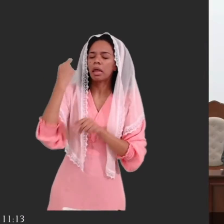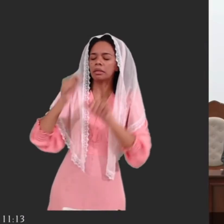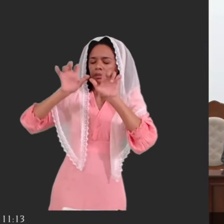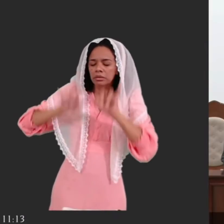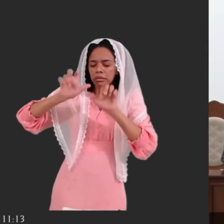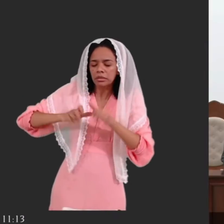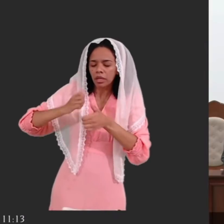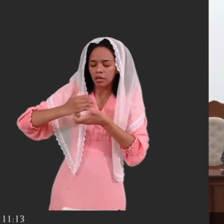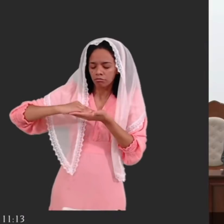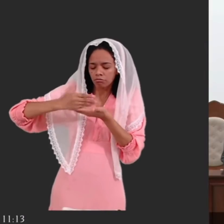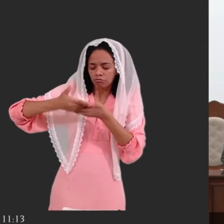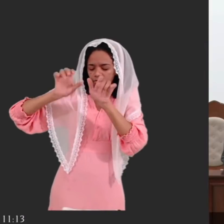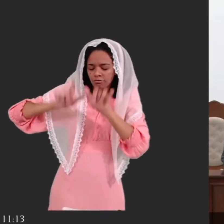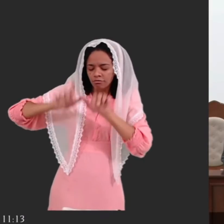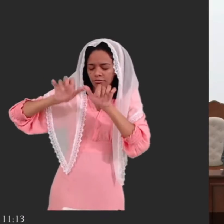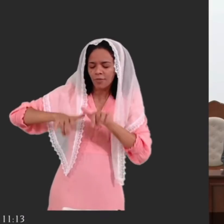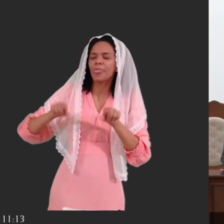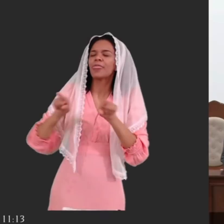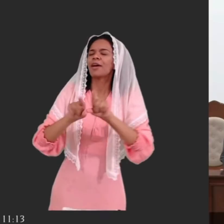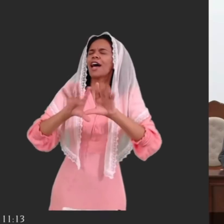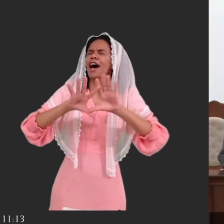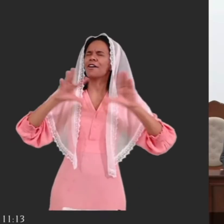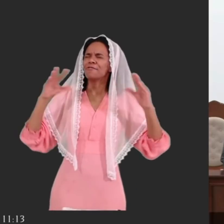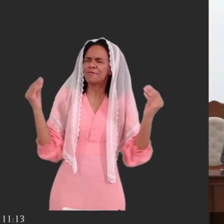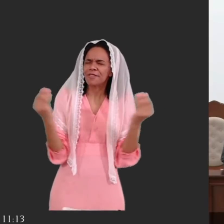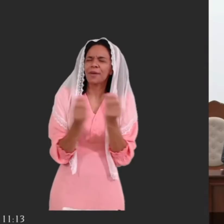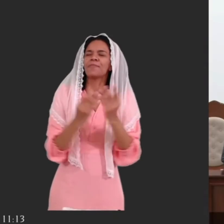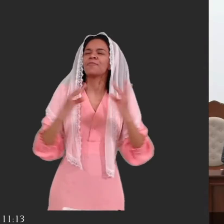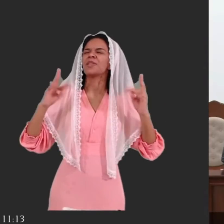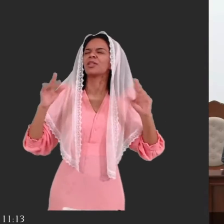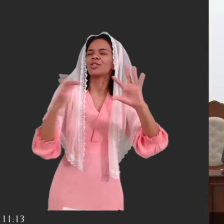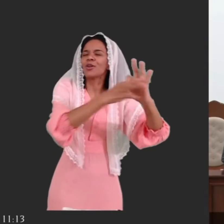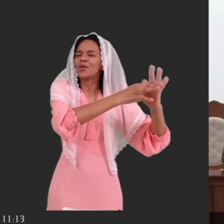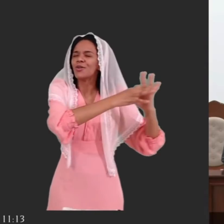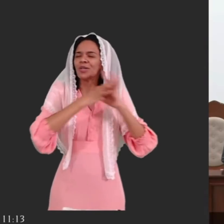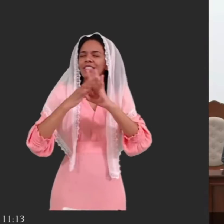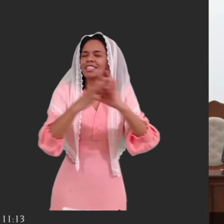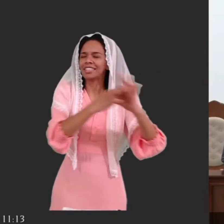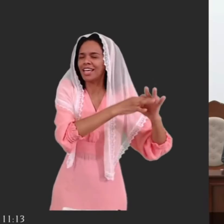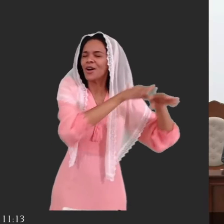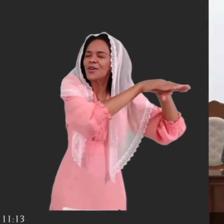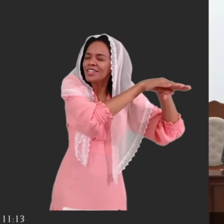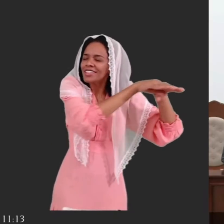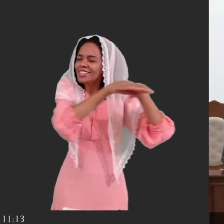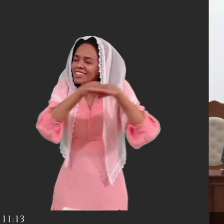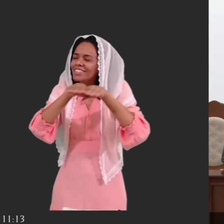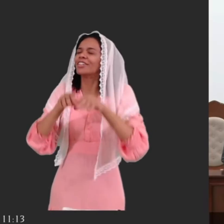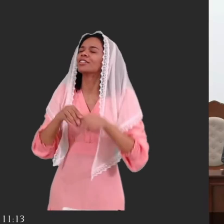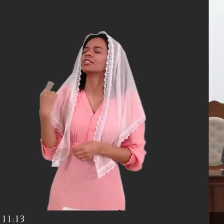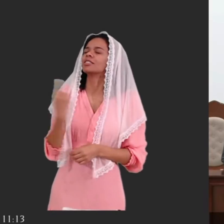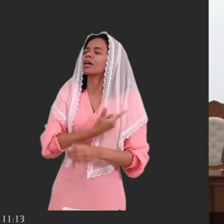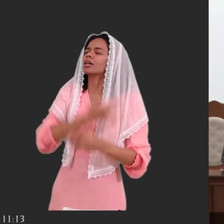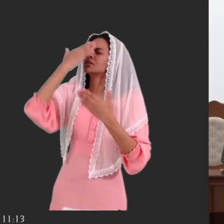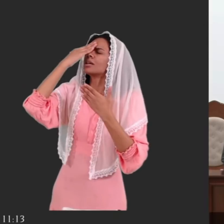que agora, nesse momento, estamos todos numa mesma comunhão, Senhor. Te damos graça pelo teu